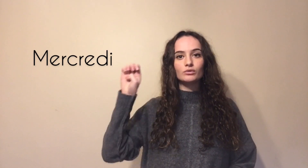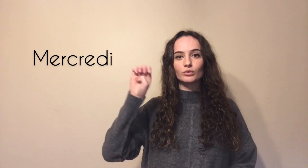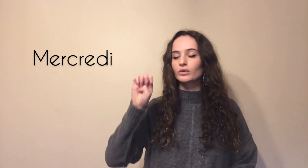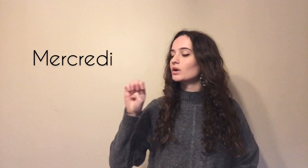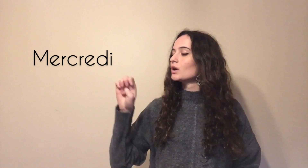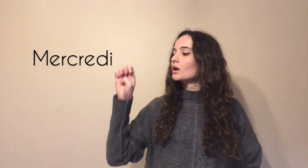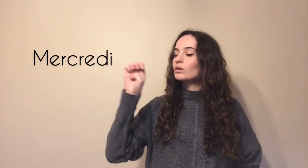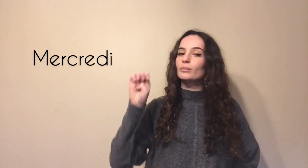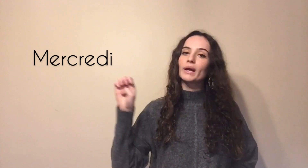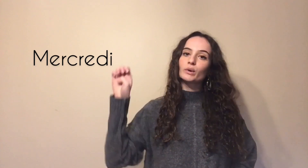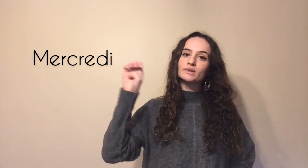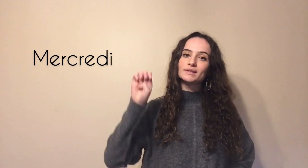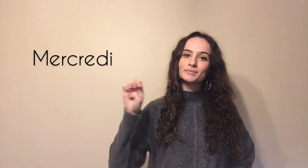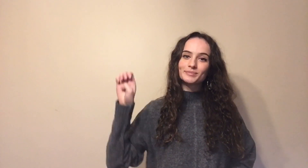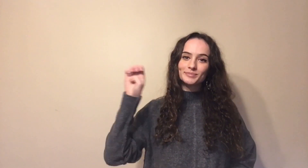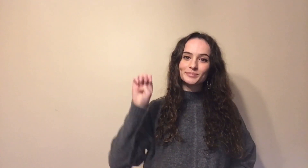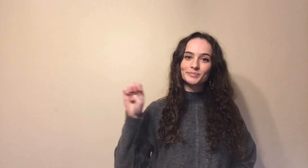montre. Mercredi.